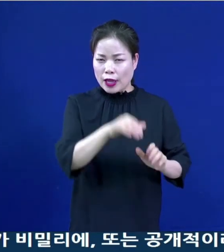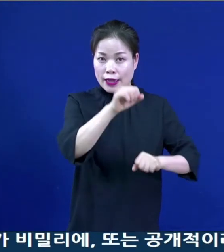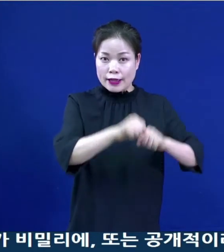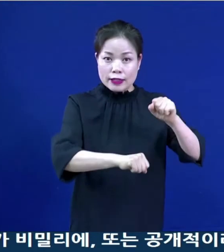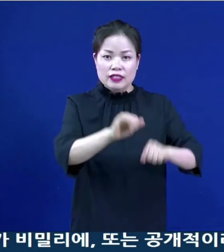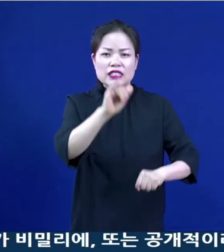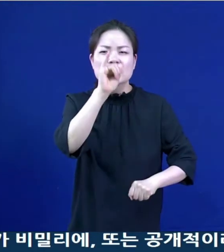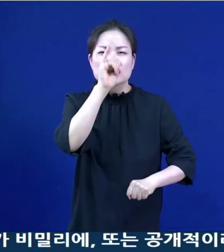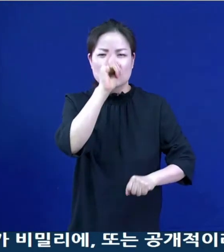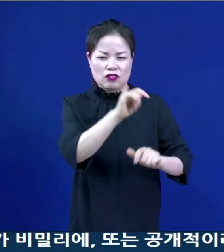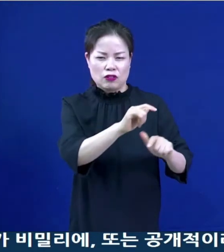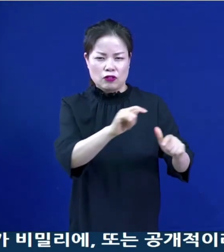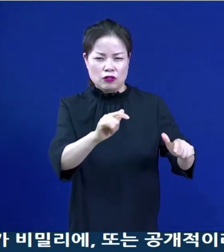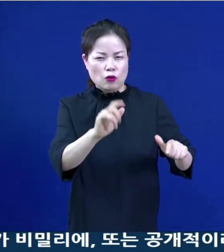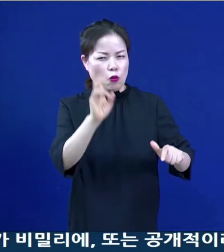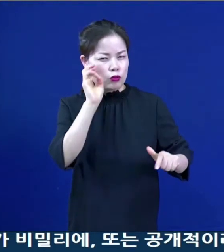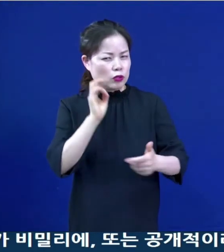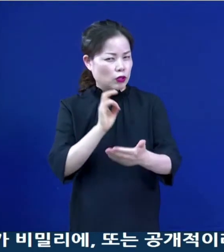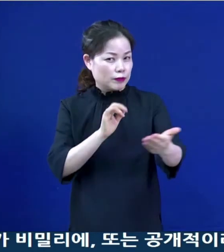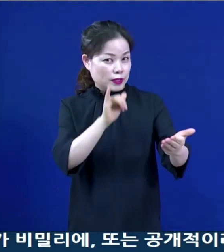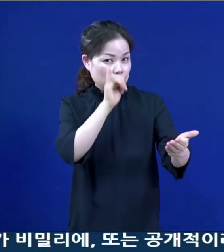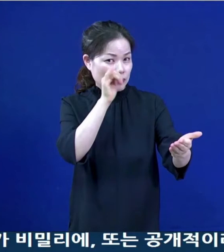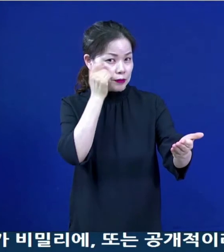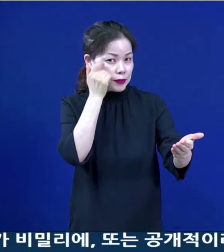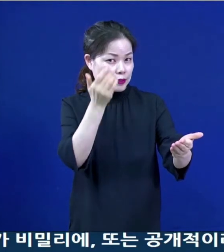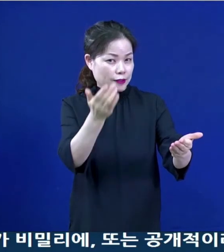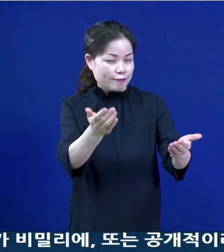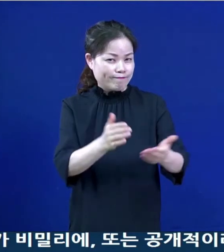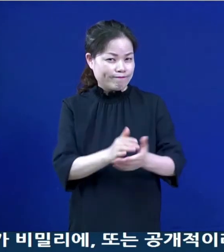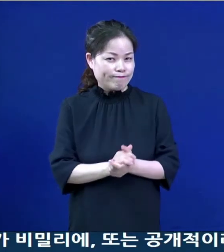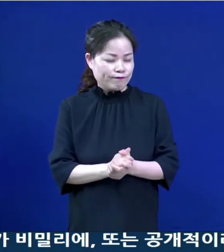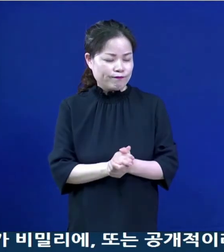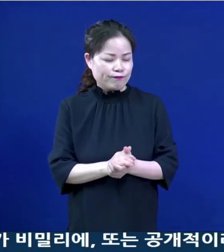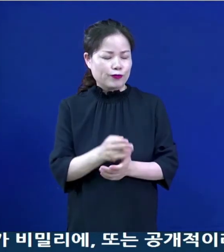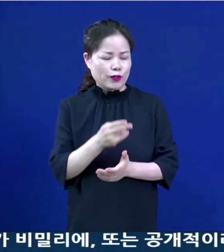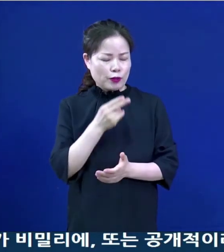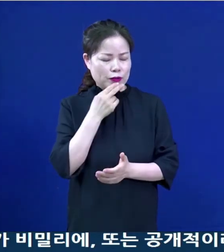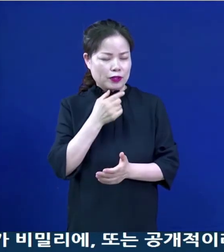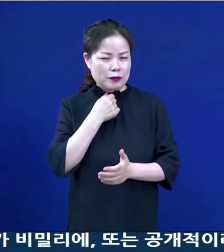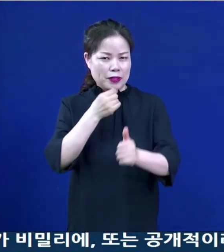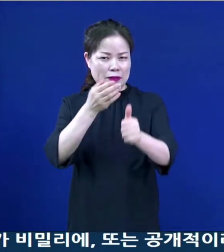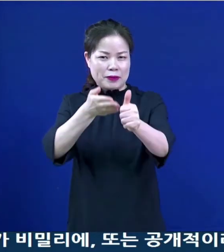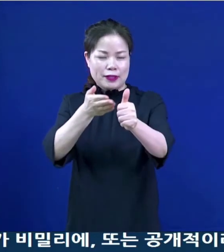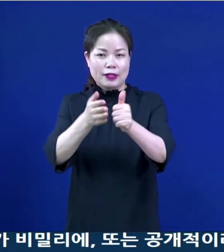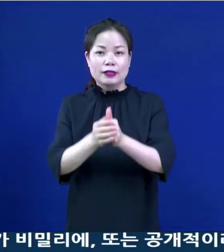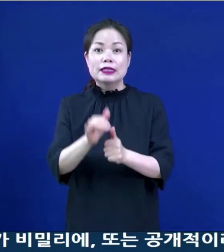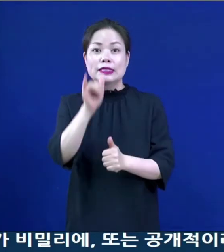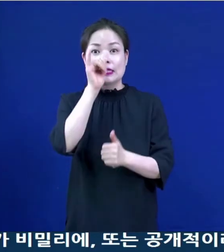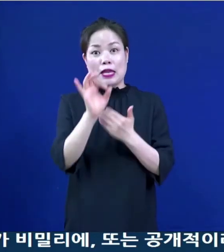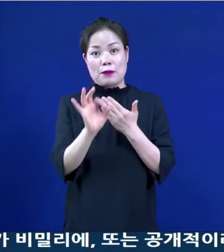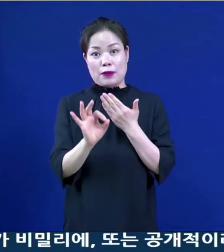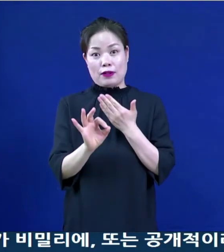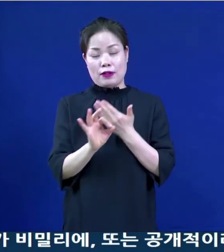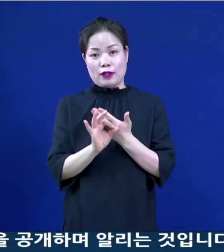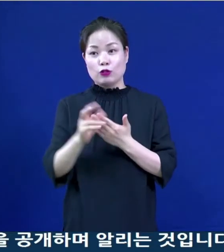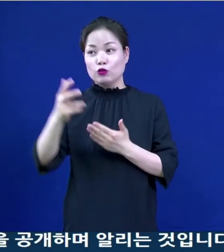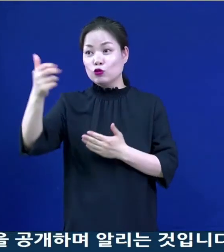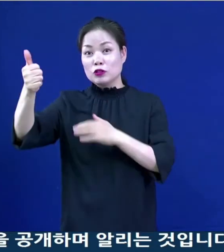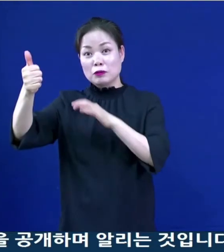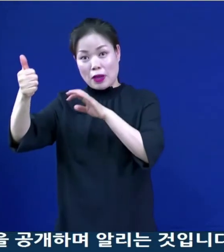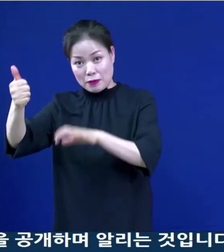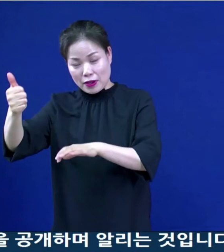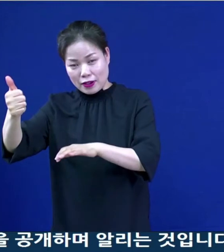일들, 그런 거 혹 여러분 있으십니까? 없으시기를 바랍니다. 있다면 주님